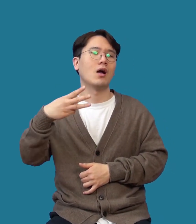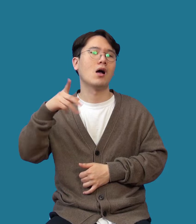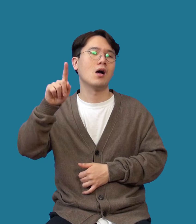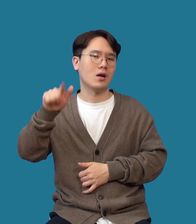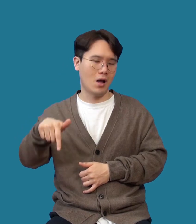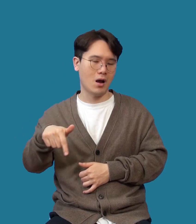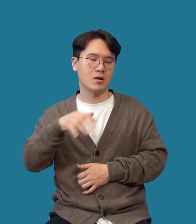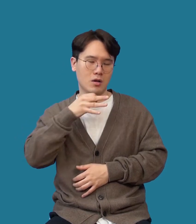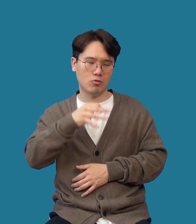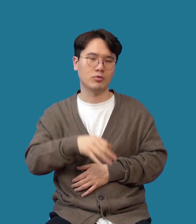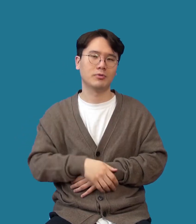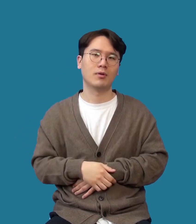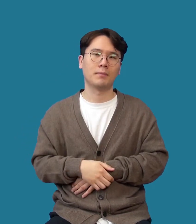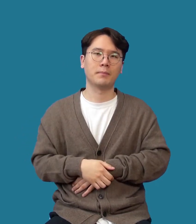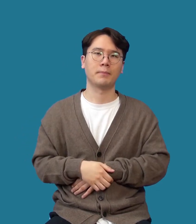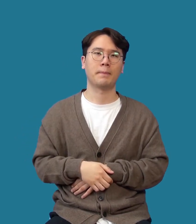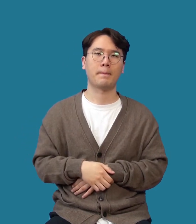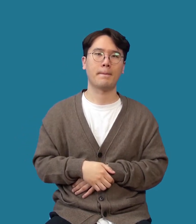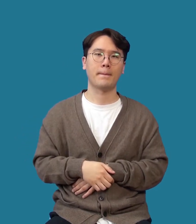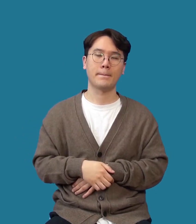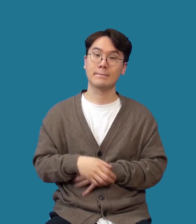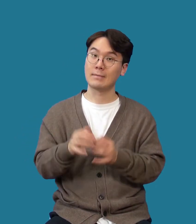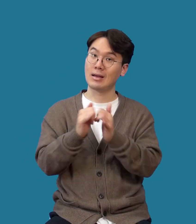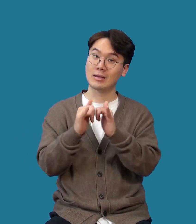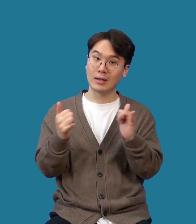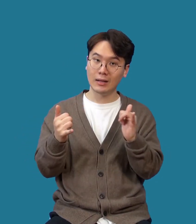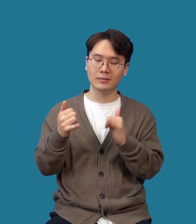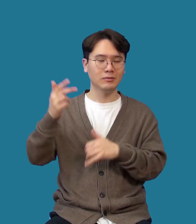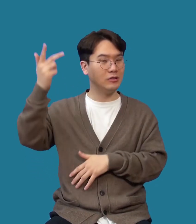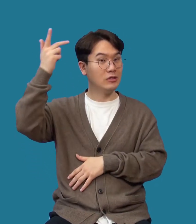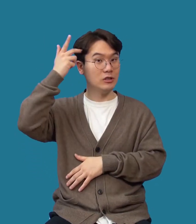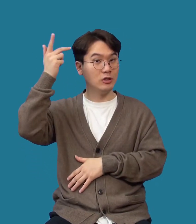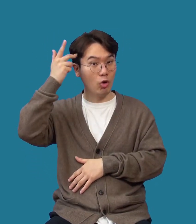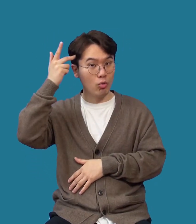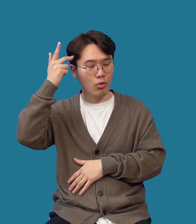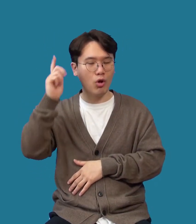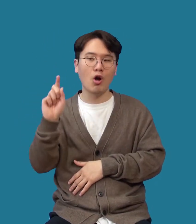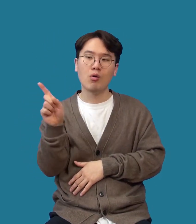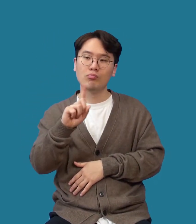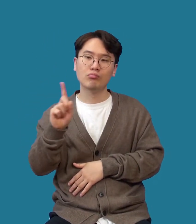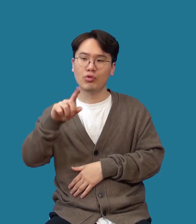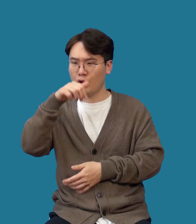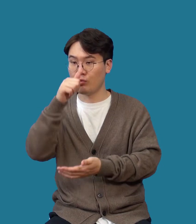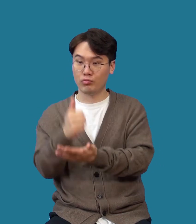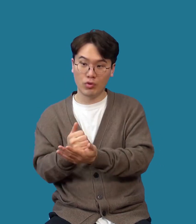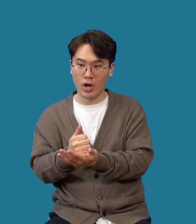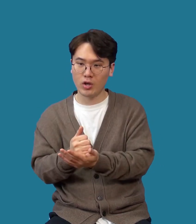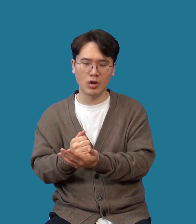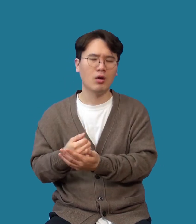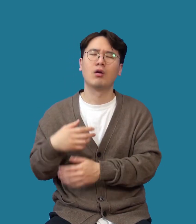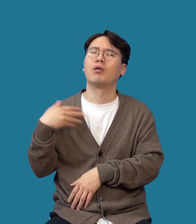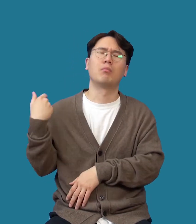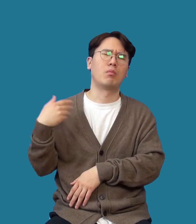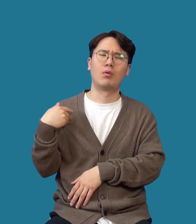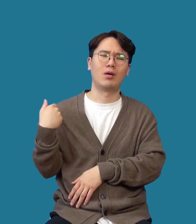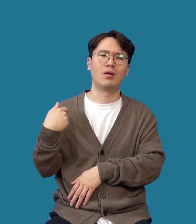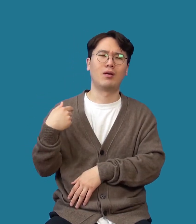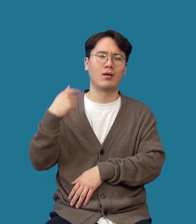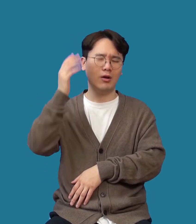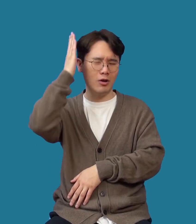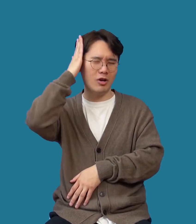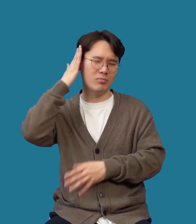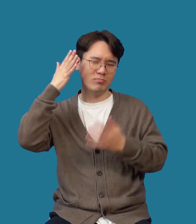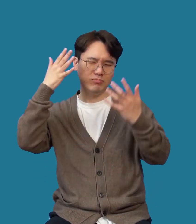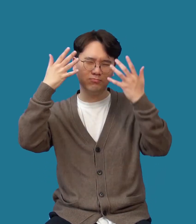타락입니다. 인간은 지적으로도 무엇이 죄인지를 알지 못하는 아주 어두운